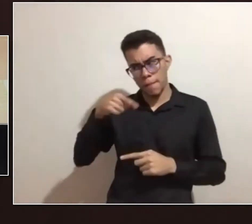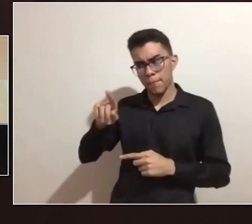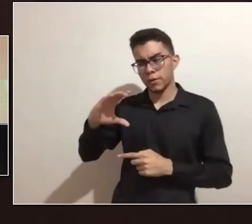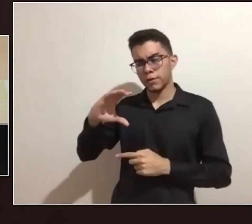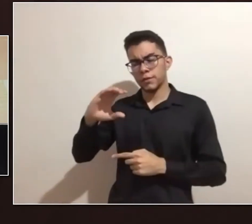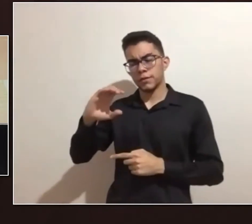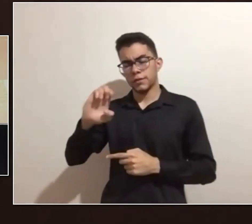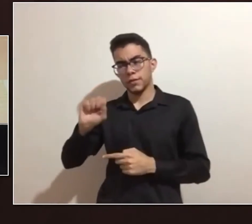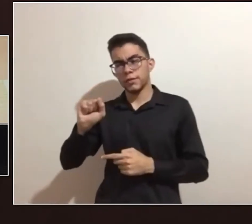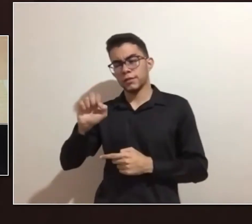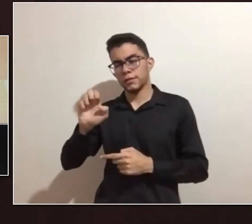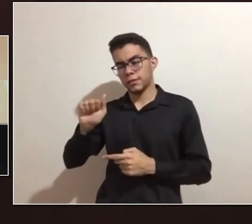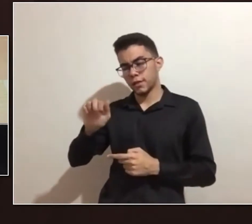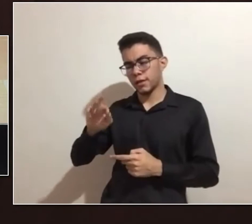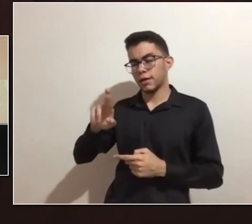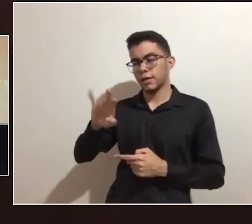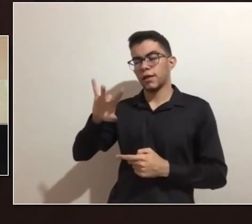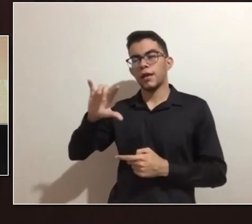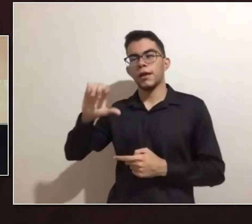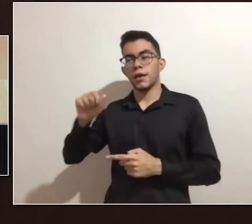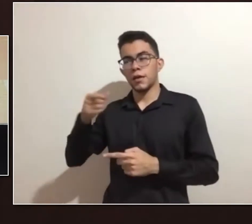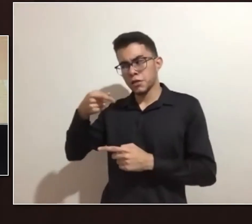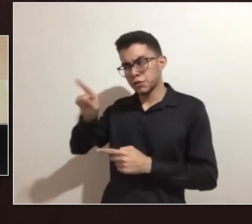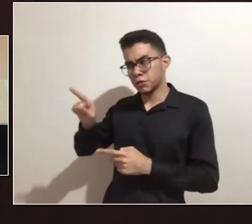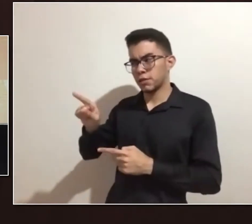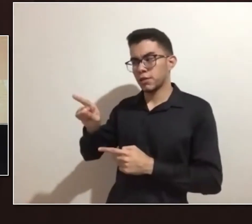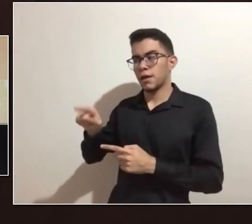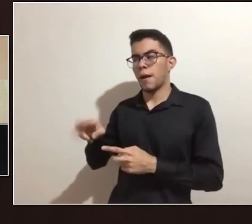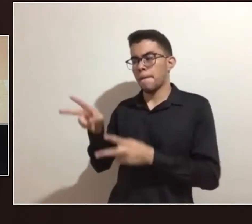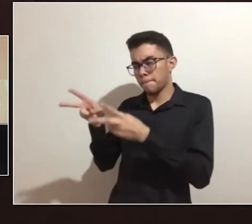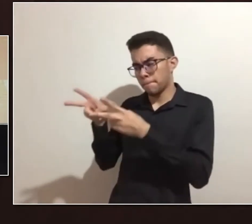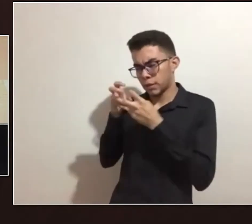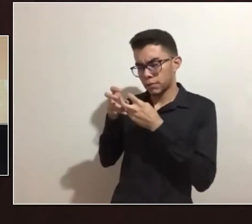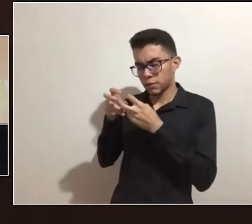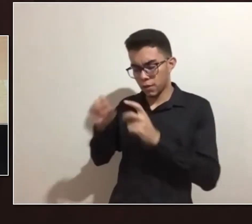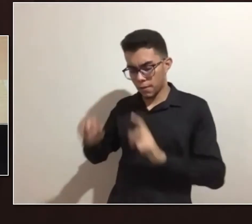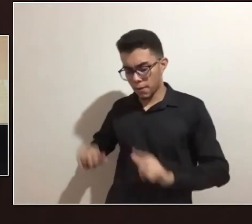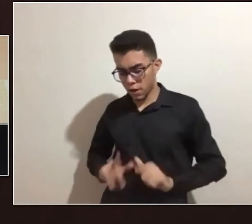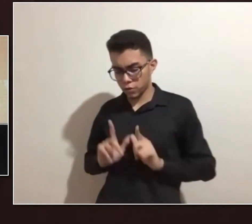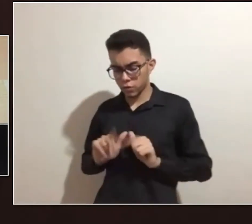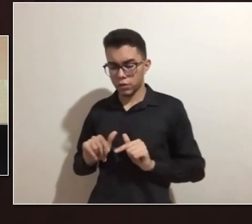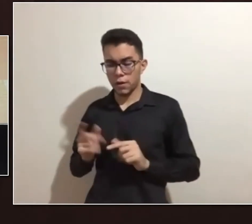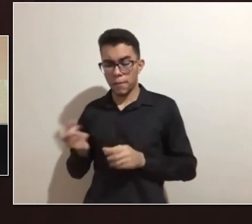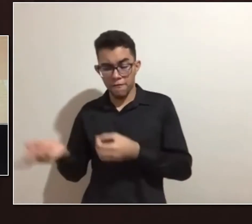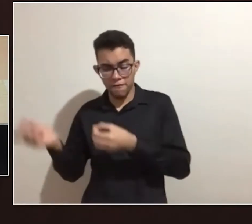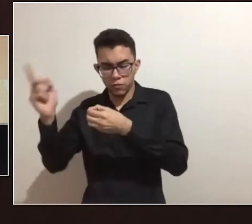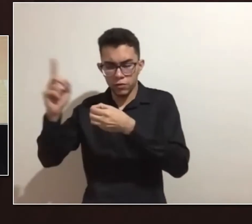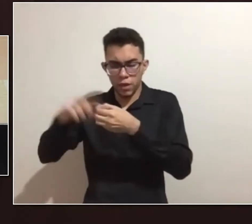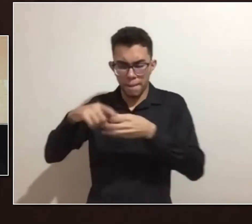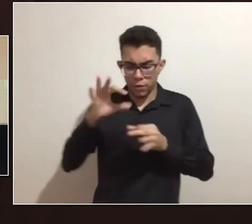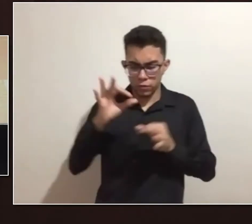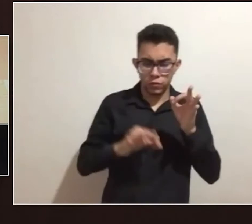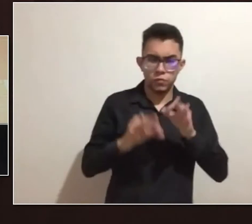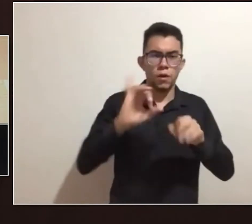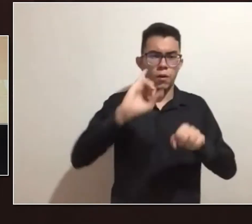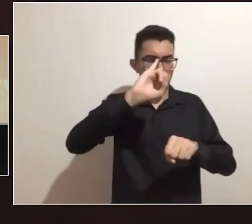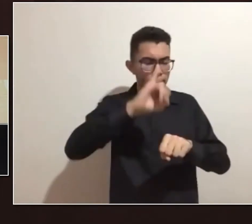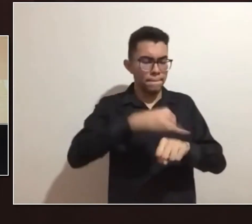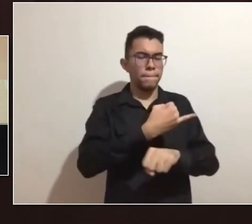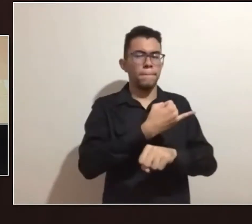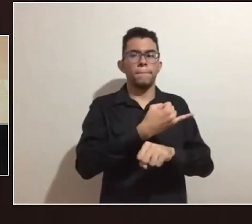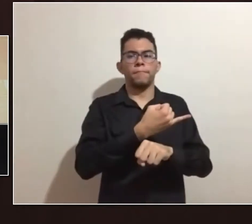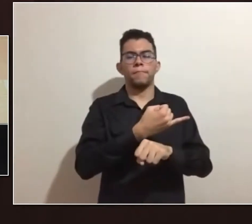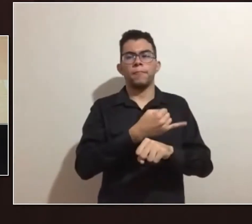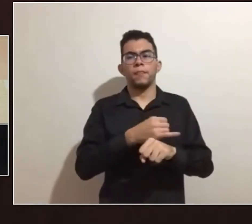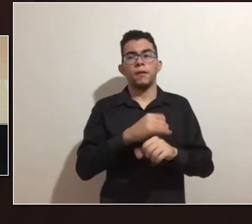Cesareia, e quando ele percebeu que os judeus tentavam levá-lo de volta para ser julgado em Jerusalém, e que iriam emboscar no